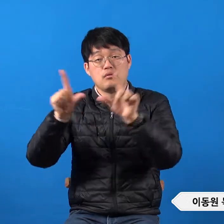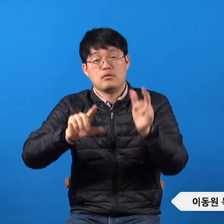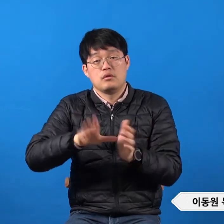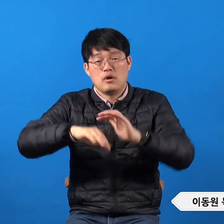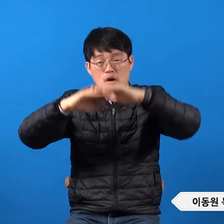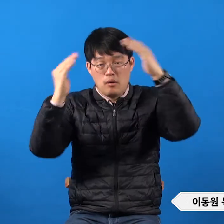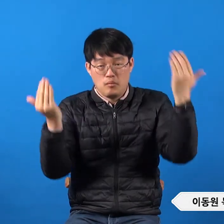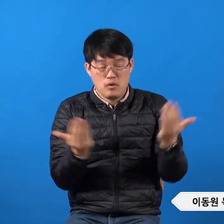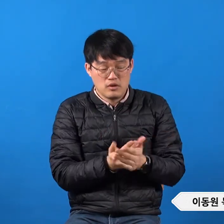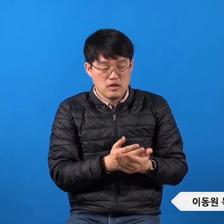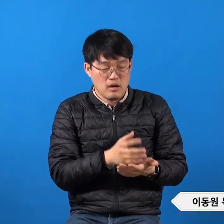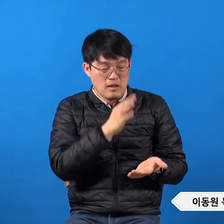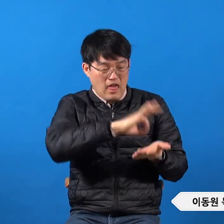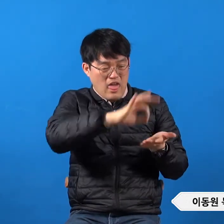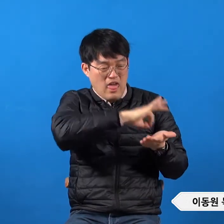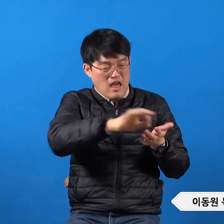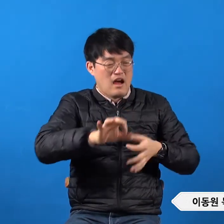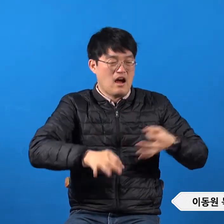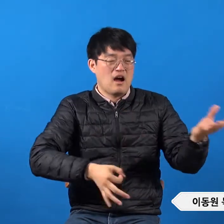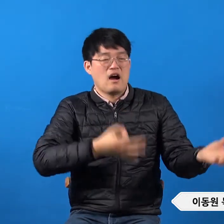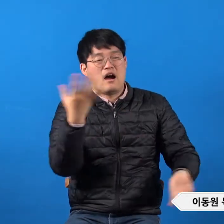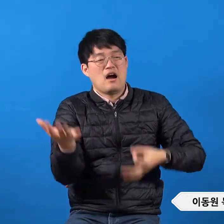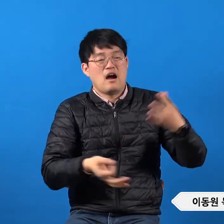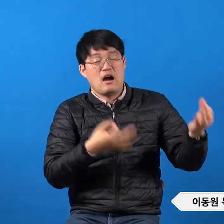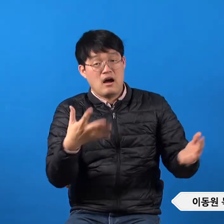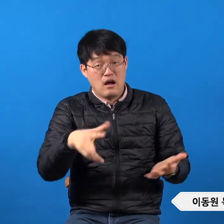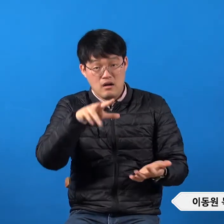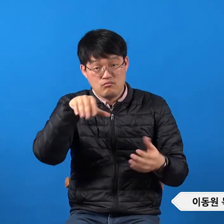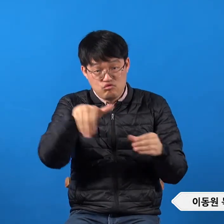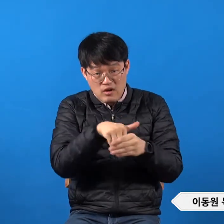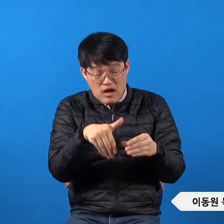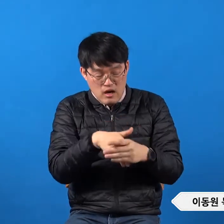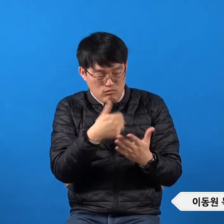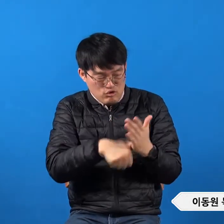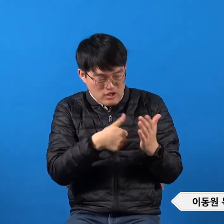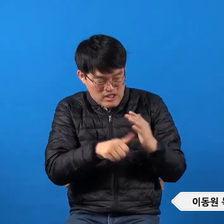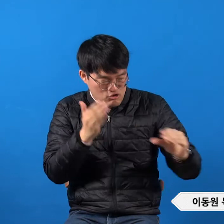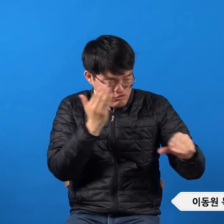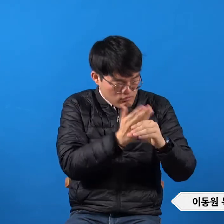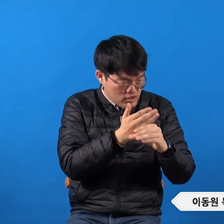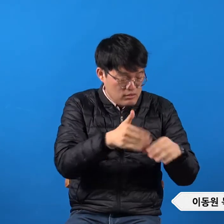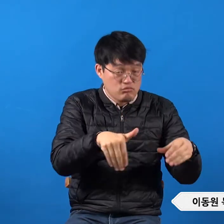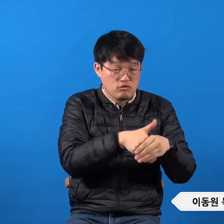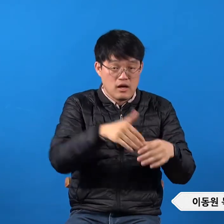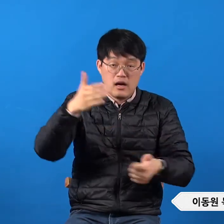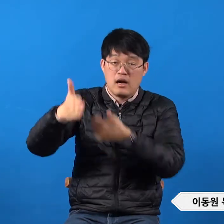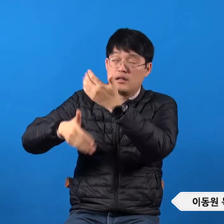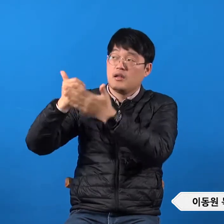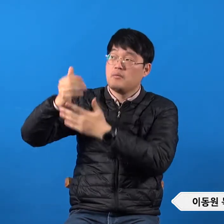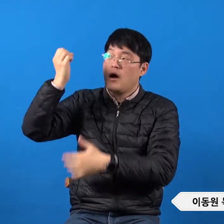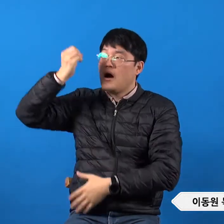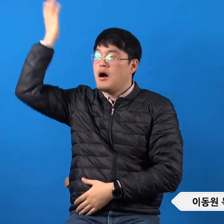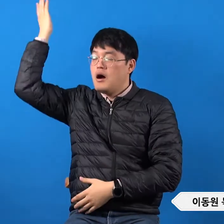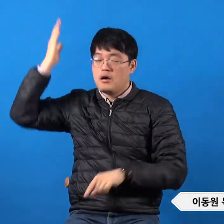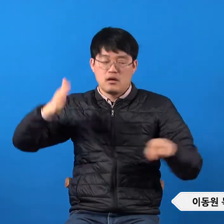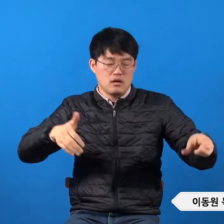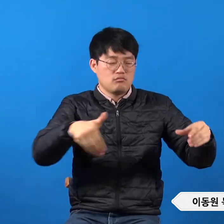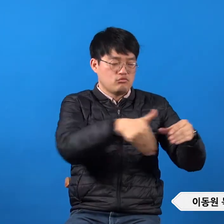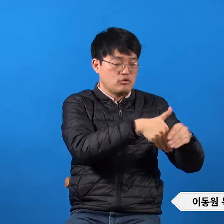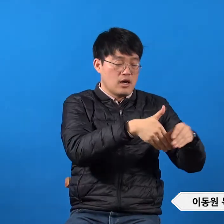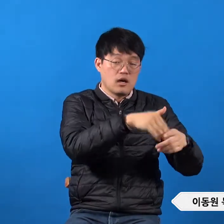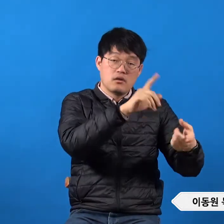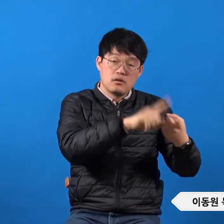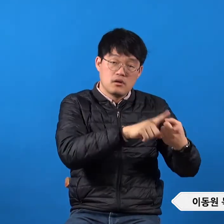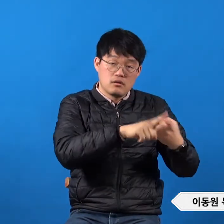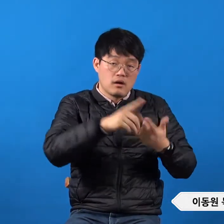모든 사치스러운 문화, 우리 시대의 모든 물질적인 문화, 우리 시대의 하나님을 망각한